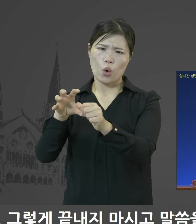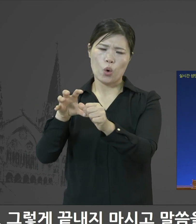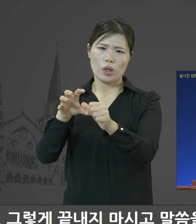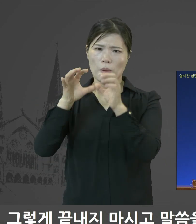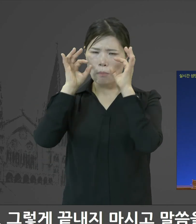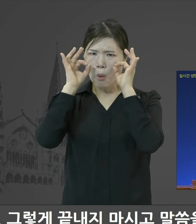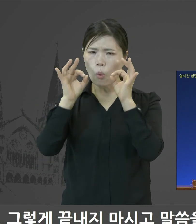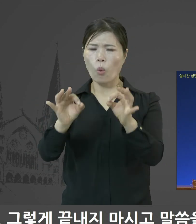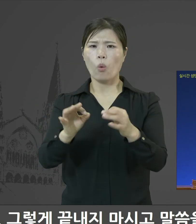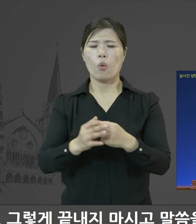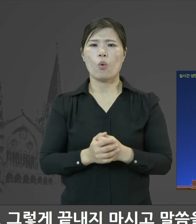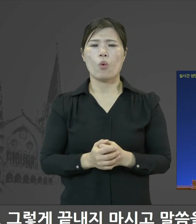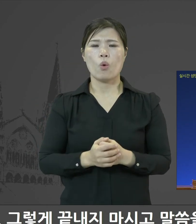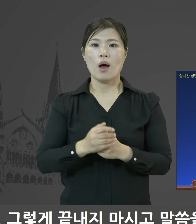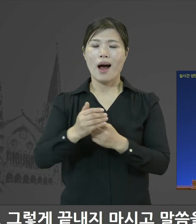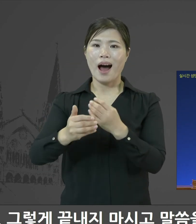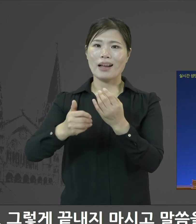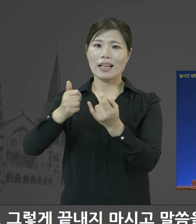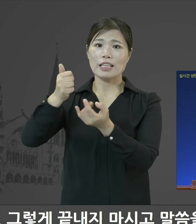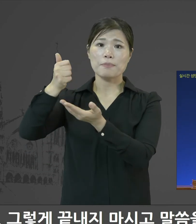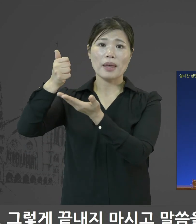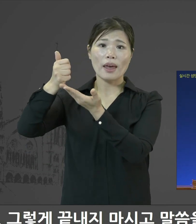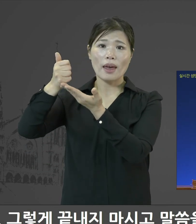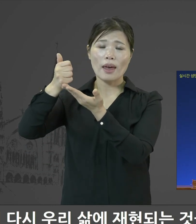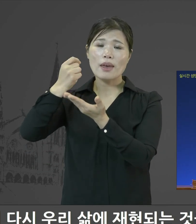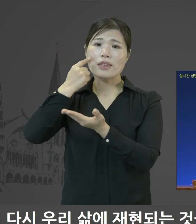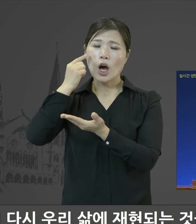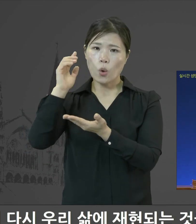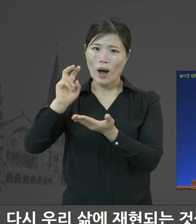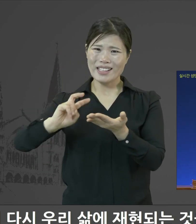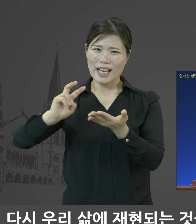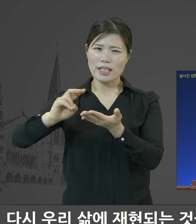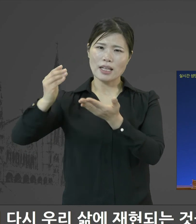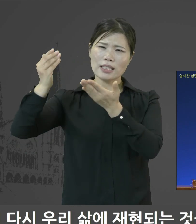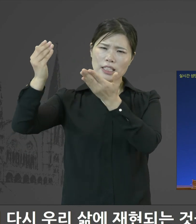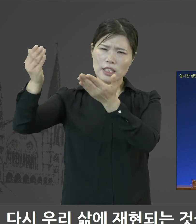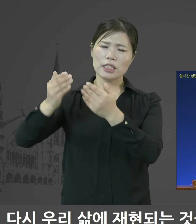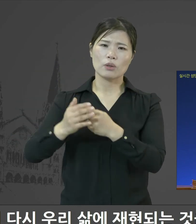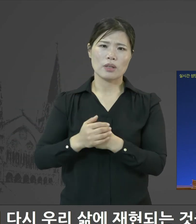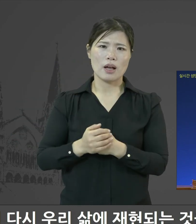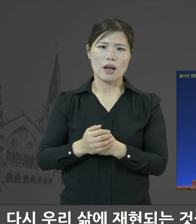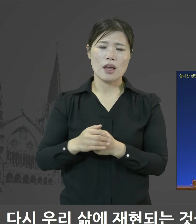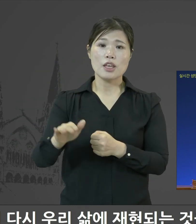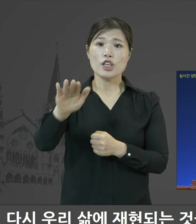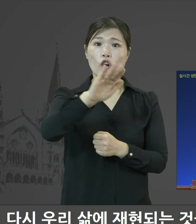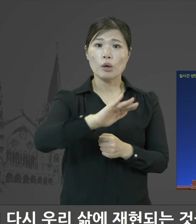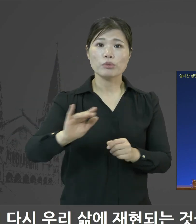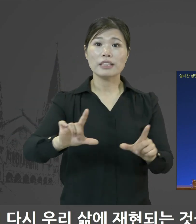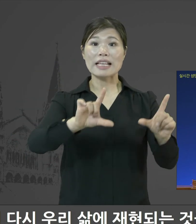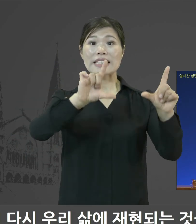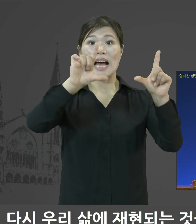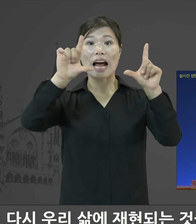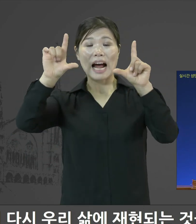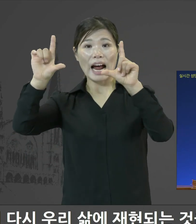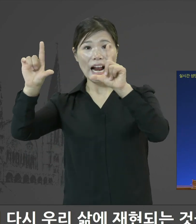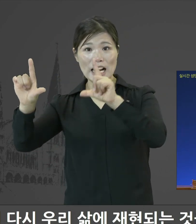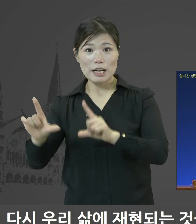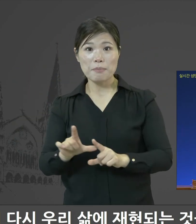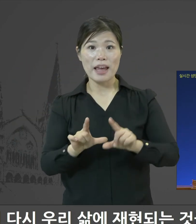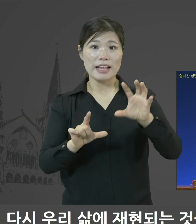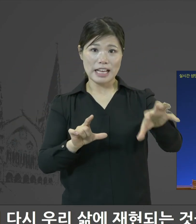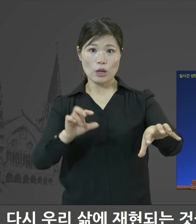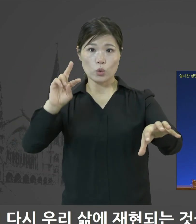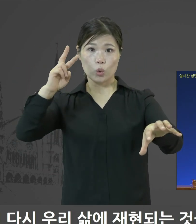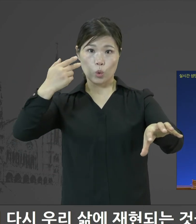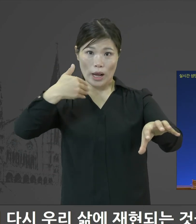전하고자, 하나님께 영광이 되고자, 찬양하고자 우리의 삶의 자리로 돌아갈 수 있는 저와 여러분이 되기를